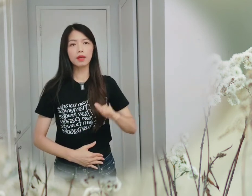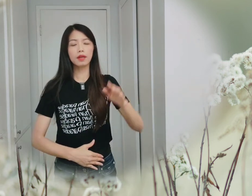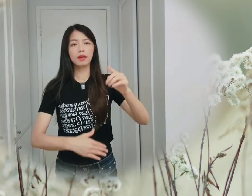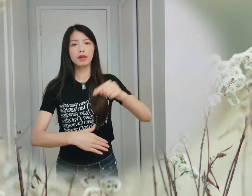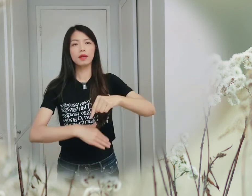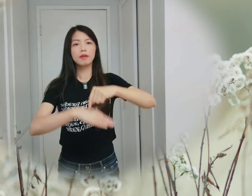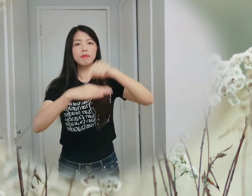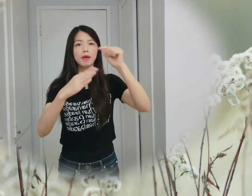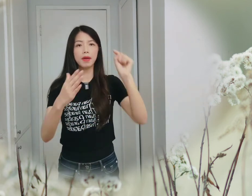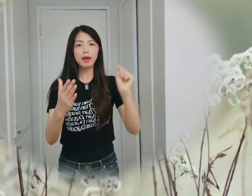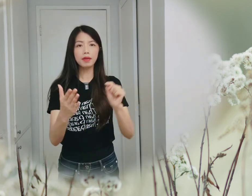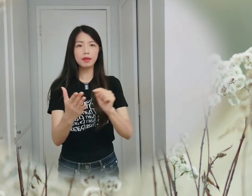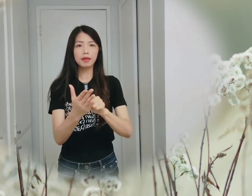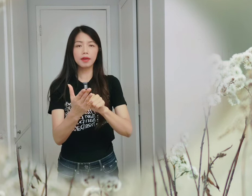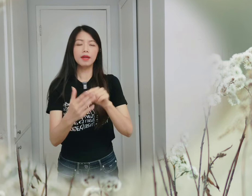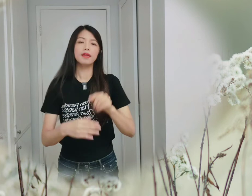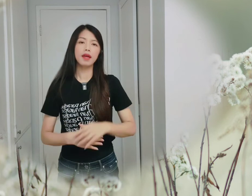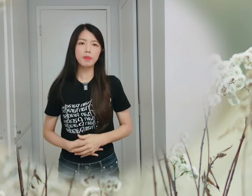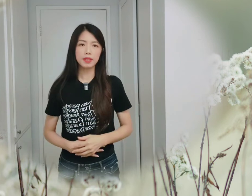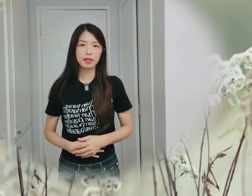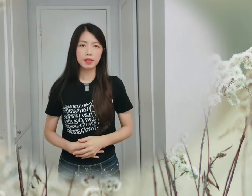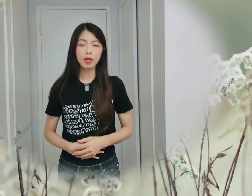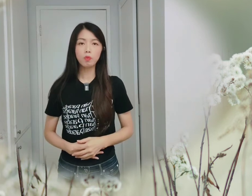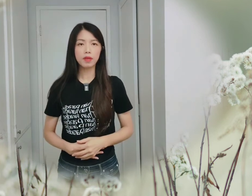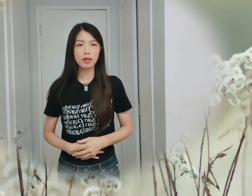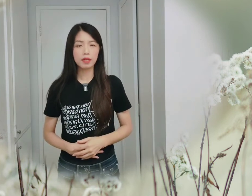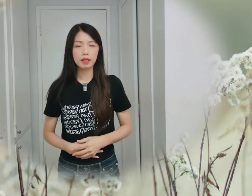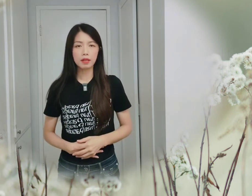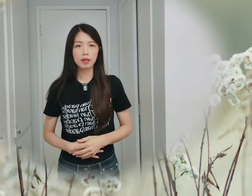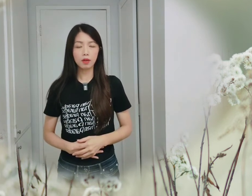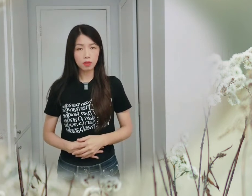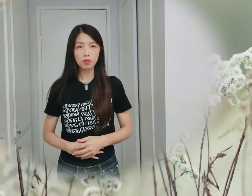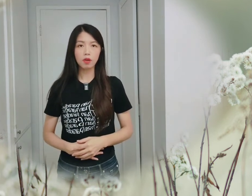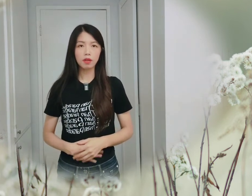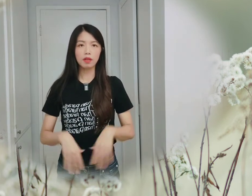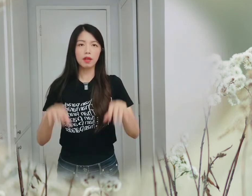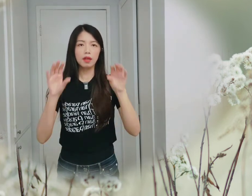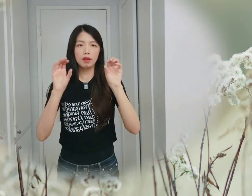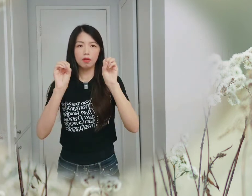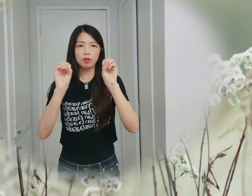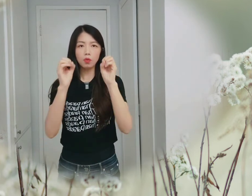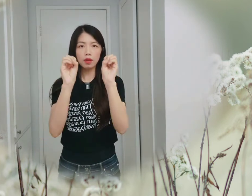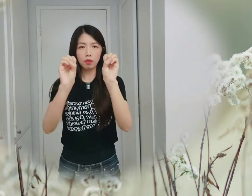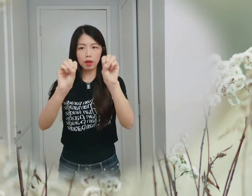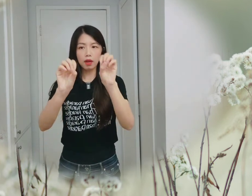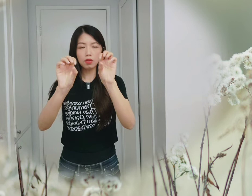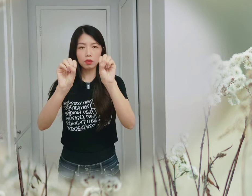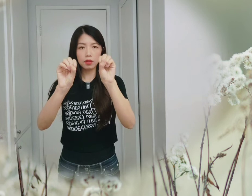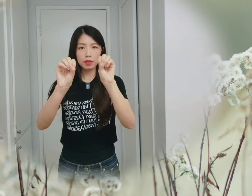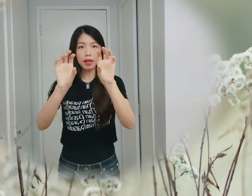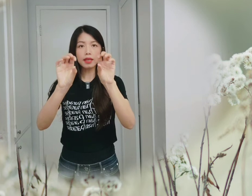우리 마음의 새빛이, 새롭다 이런 뜻의 수어는 손을